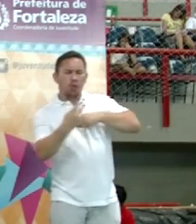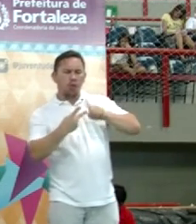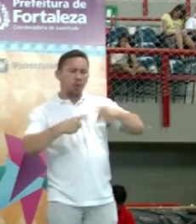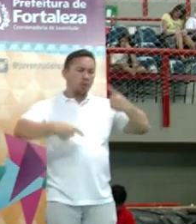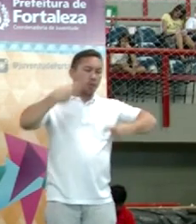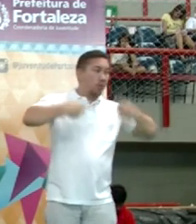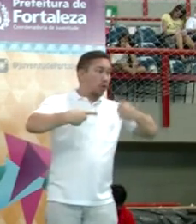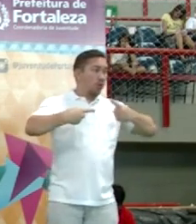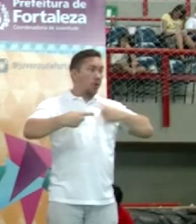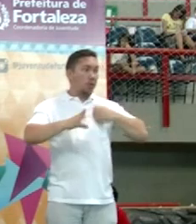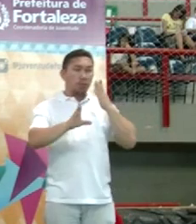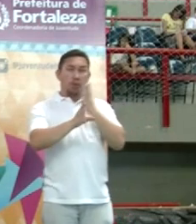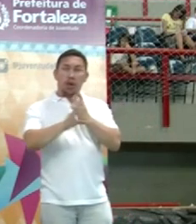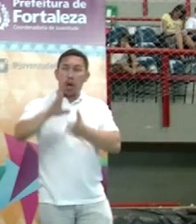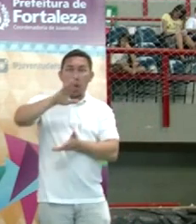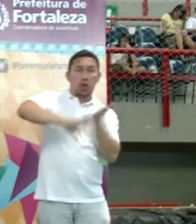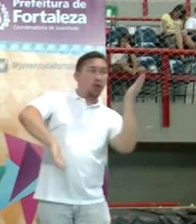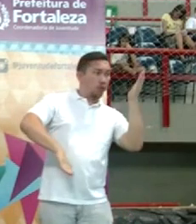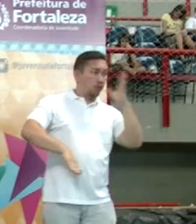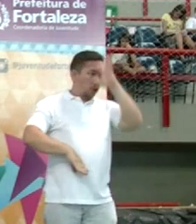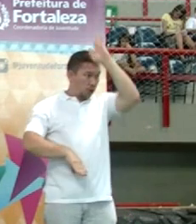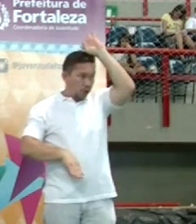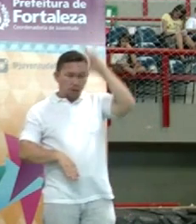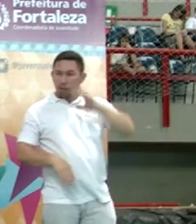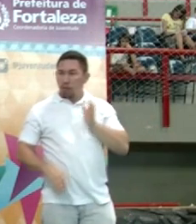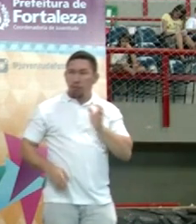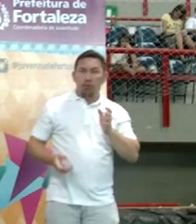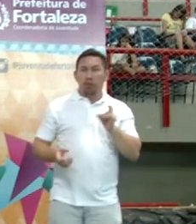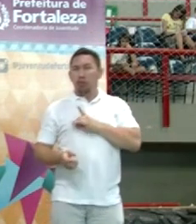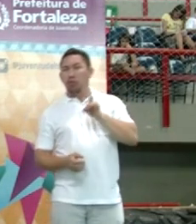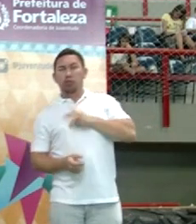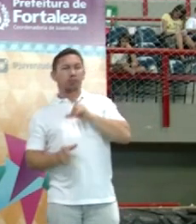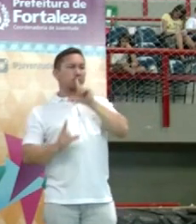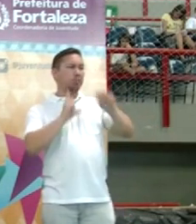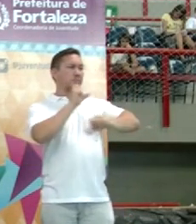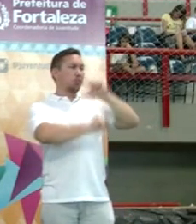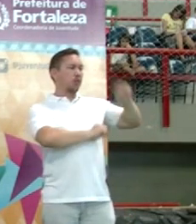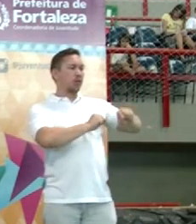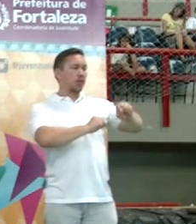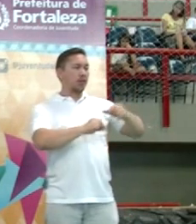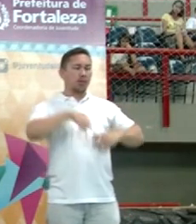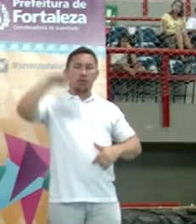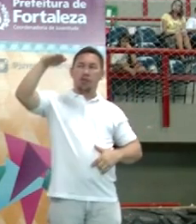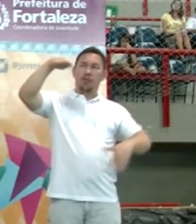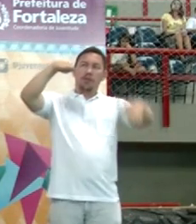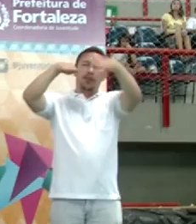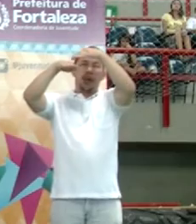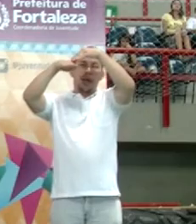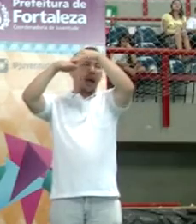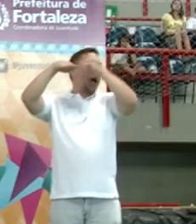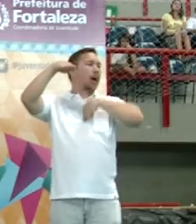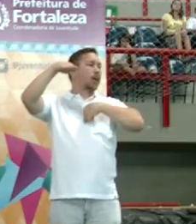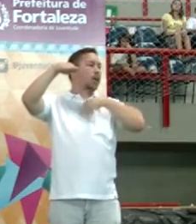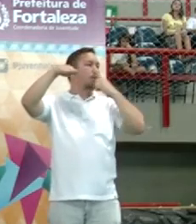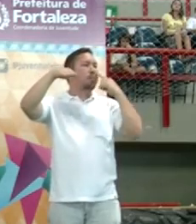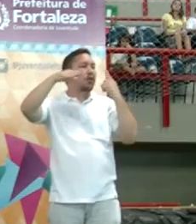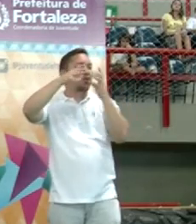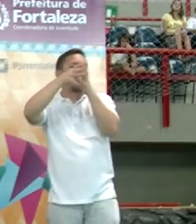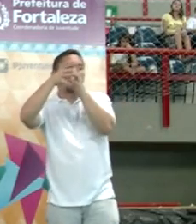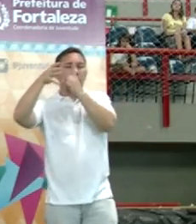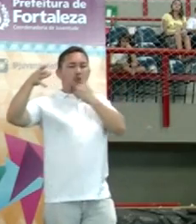estão fugindo de Roma, os nobres estão fugindo, a Alta Idade Média é um período de isolamento,